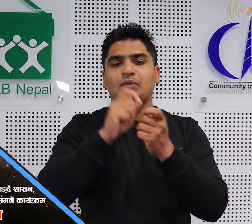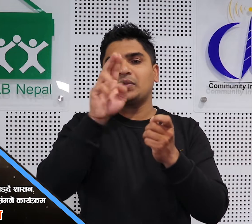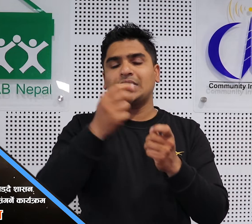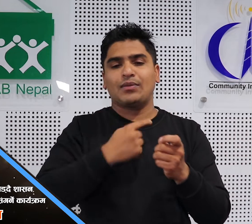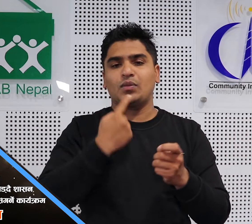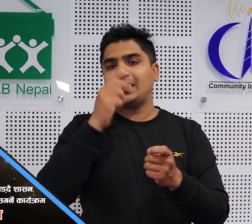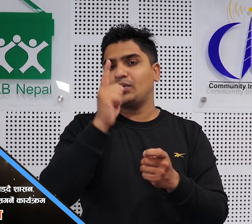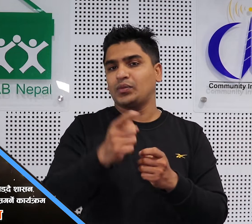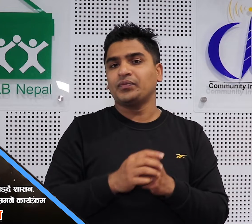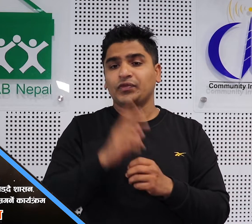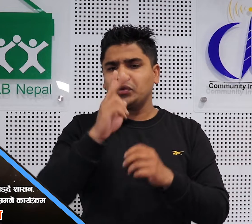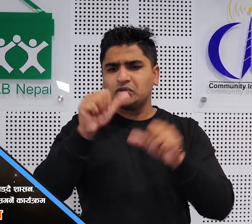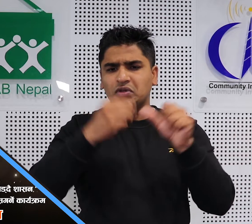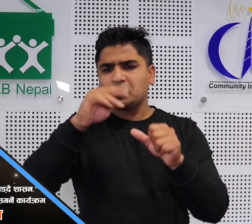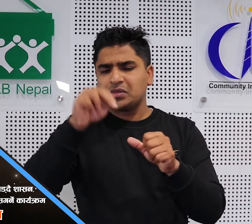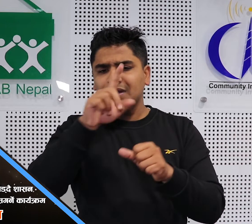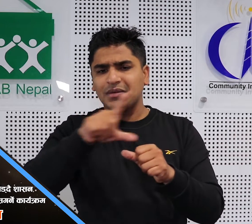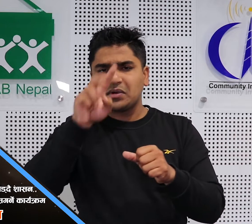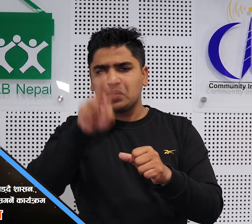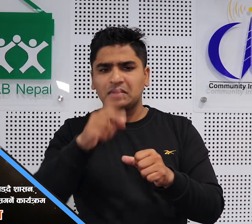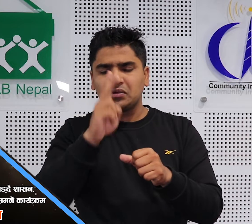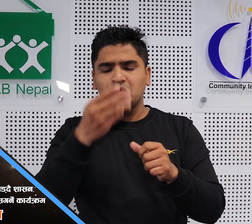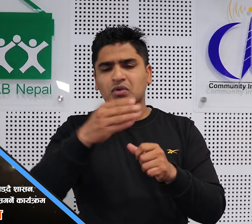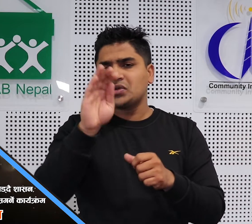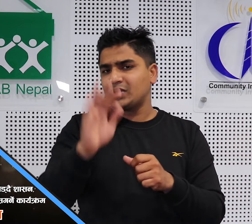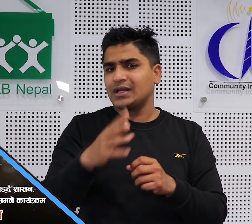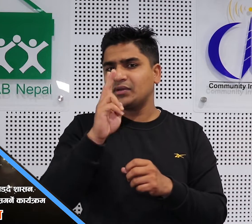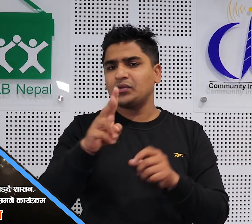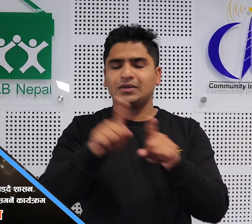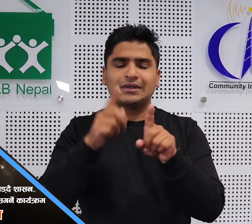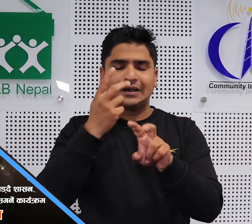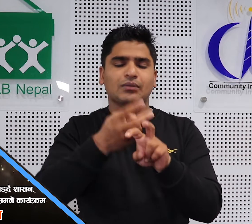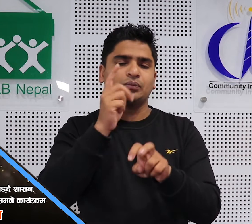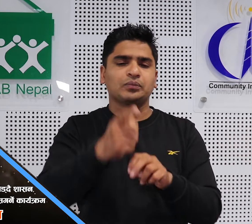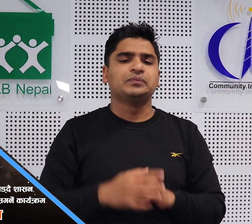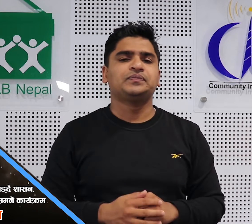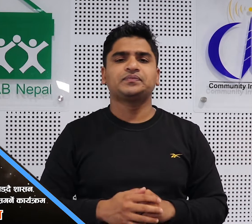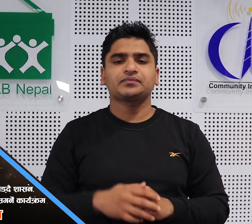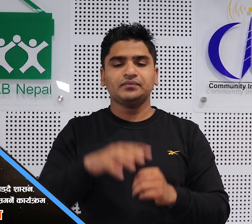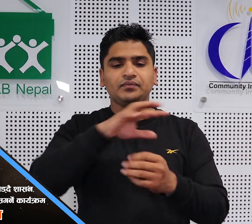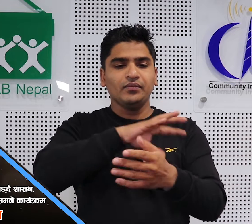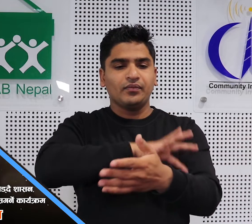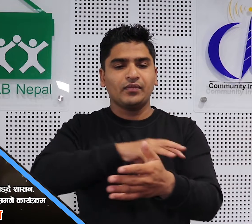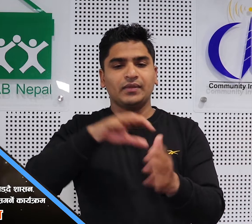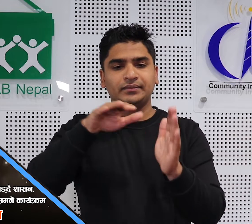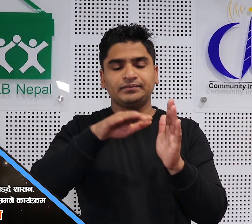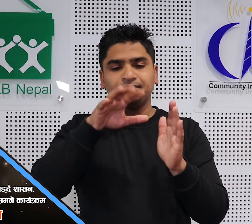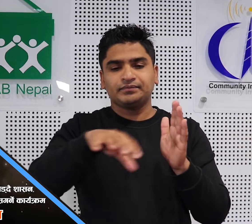यो त्यो जति हुनुपर्थ्यो नेपालको सन्दर्भमा चौध सकेको देखिन्न, त्यो चाहिँ ठुलो छ। प्रदेश र स्थानीय सरकारमा प्रतिनिधित्व गर्ने